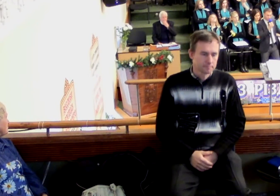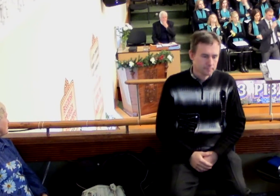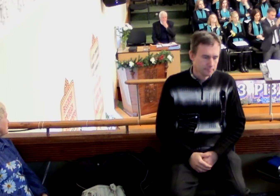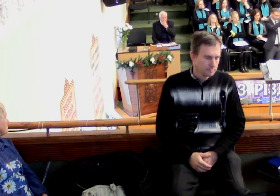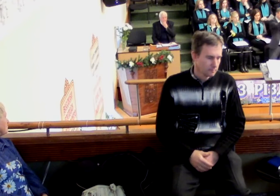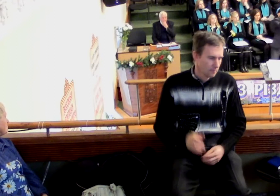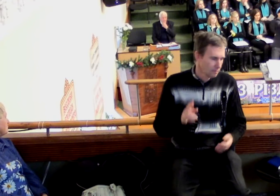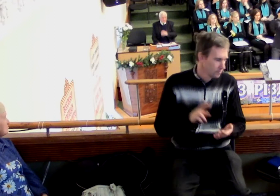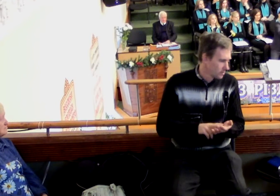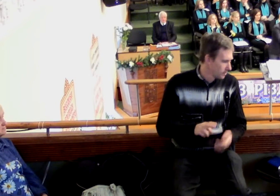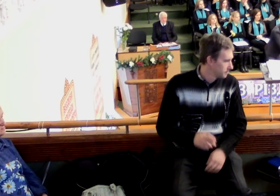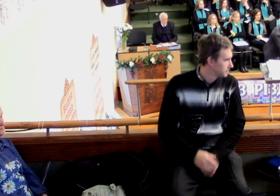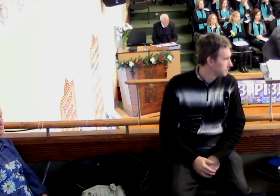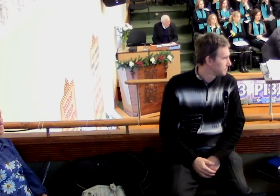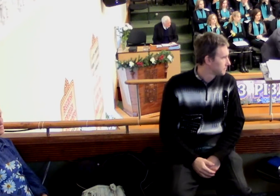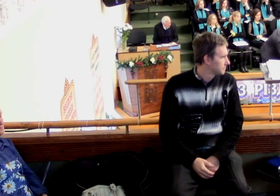Аминь.